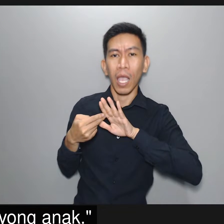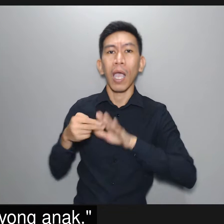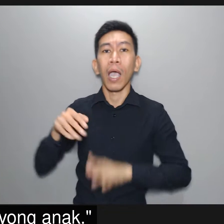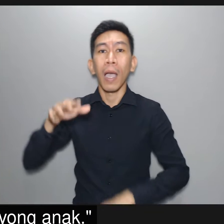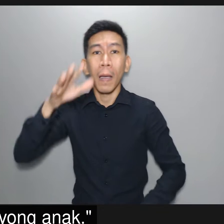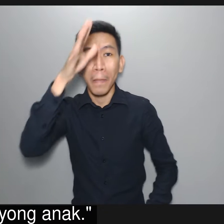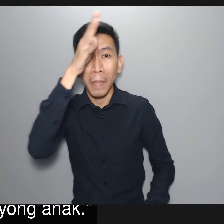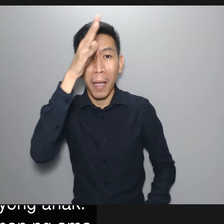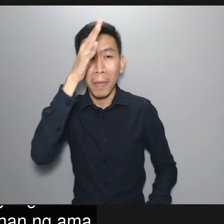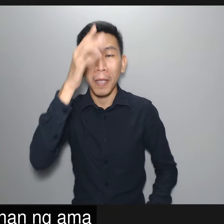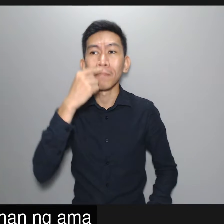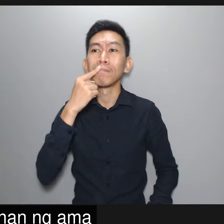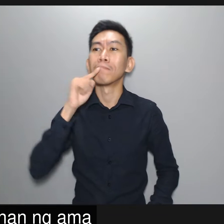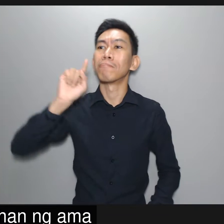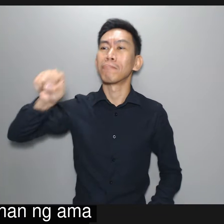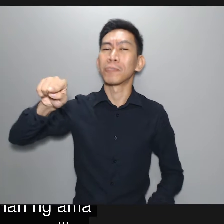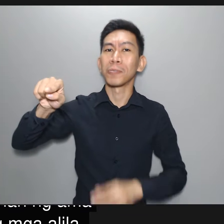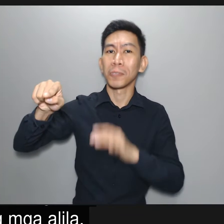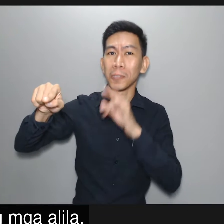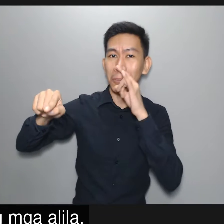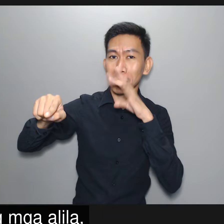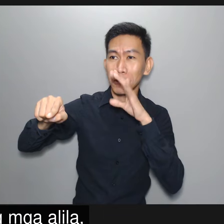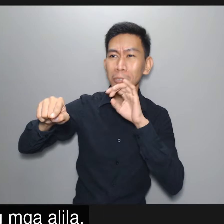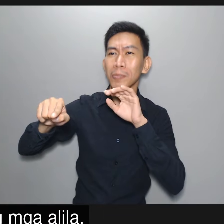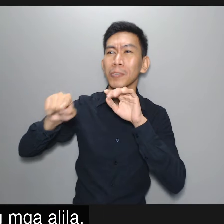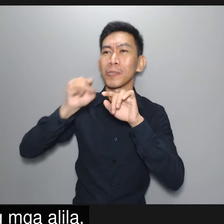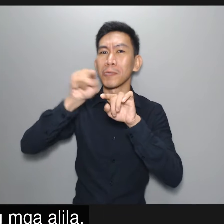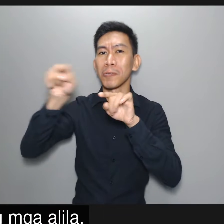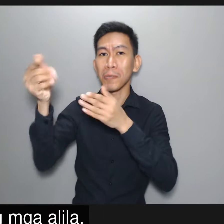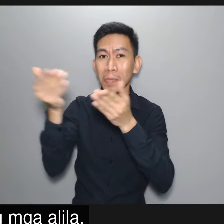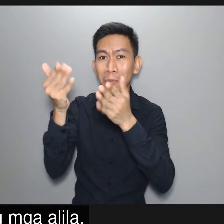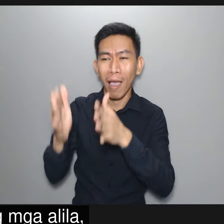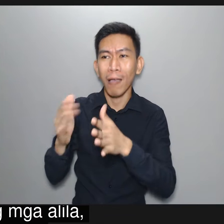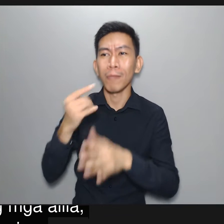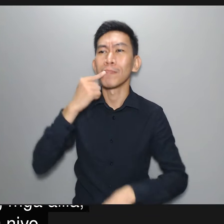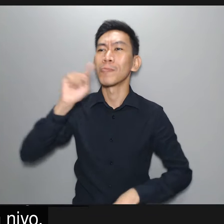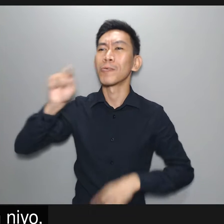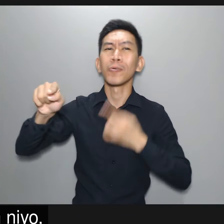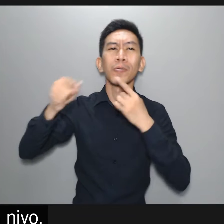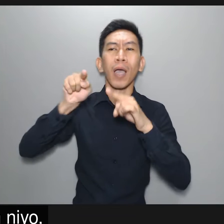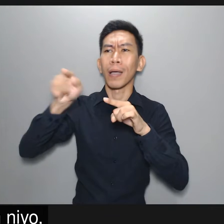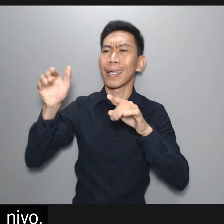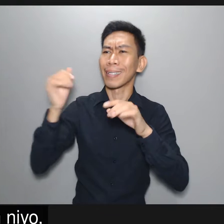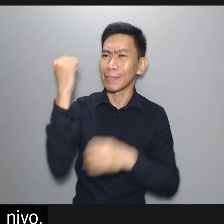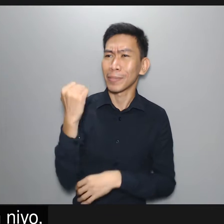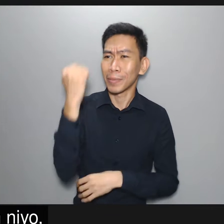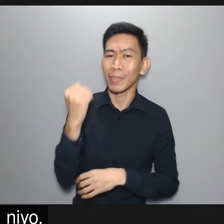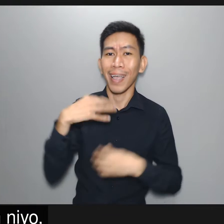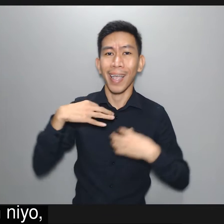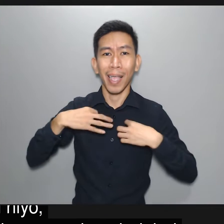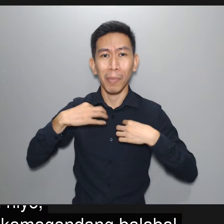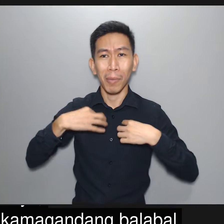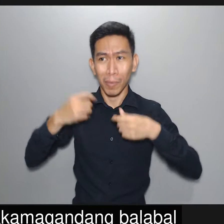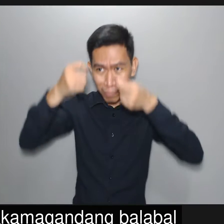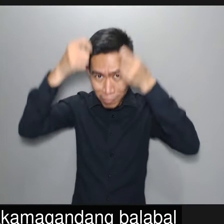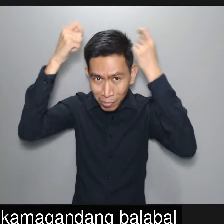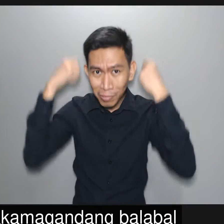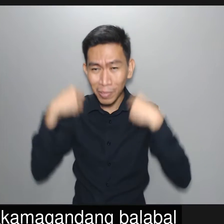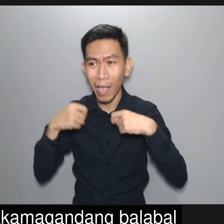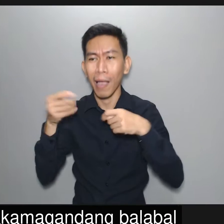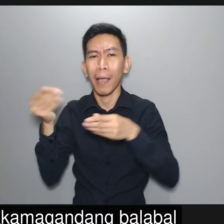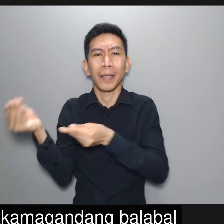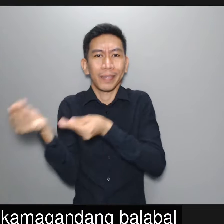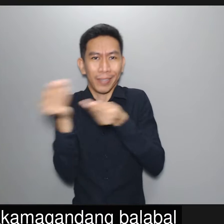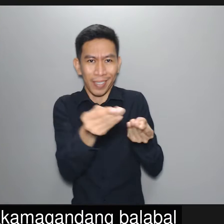alila, "Bilisan niyo, dalhin niyo dito ang pinakamagandang balabal at isuot ito sa aking anak. Lagyan